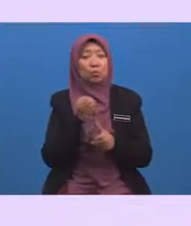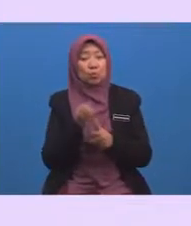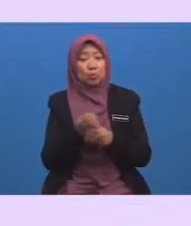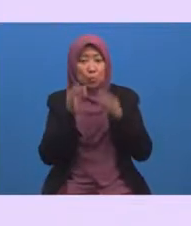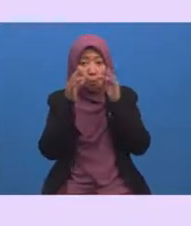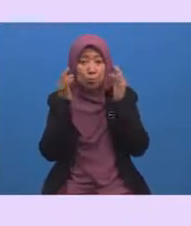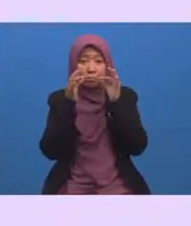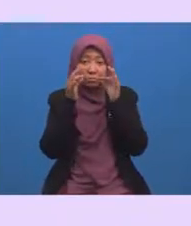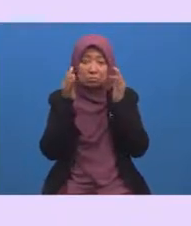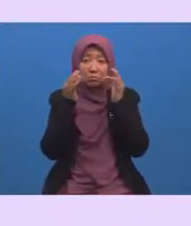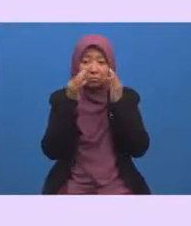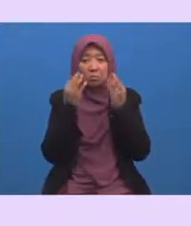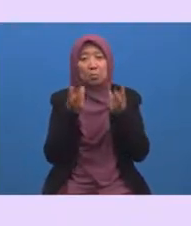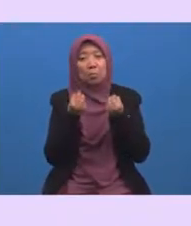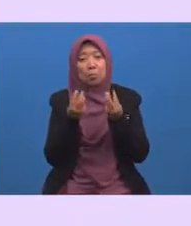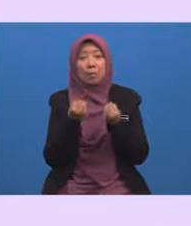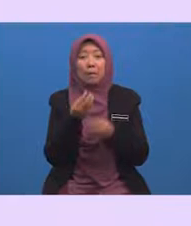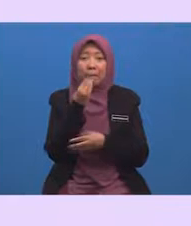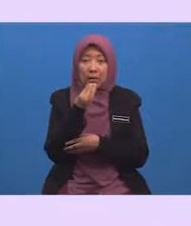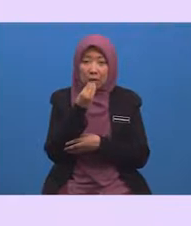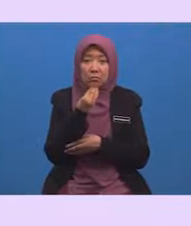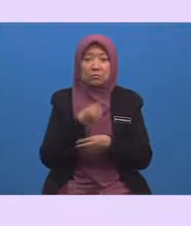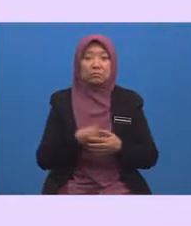kucing yang berbunyi meminta makanan?